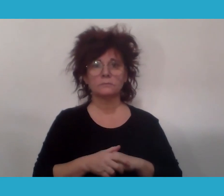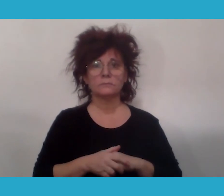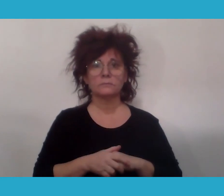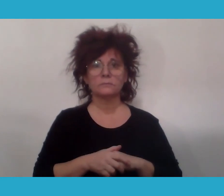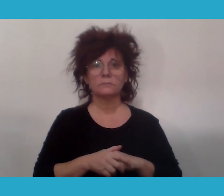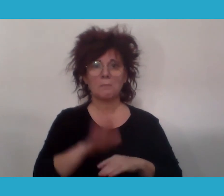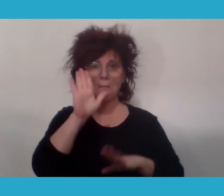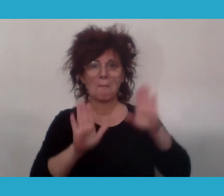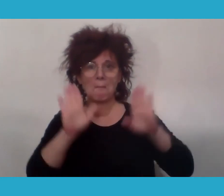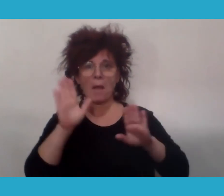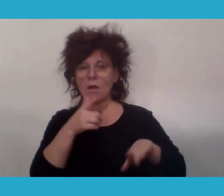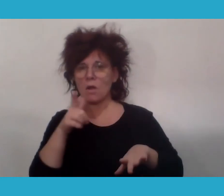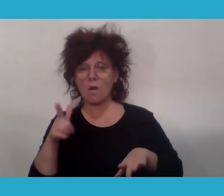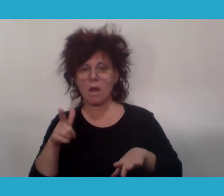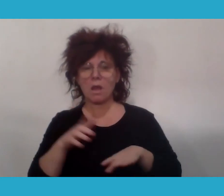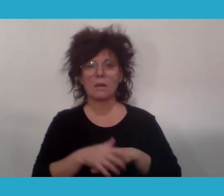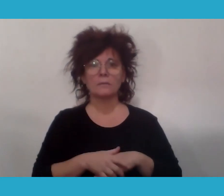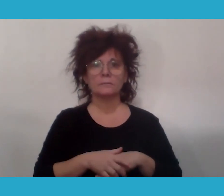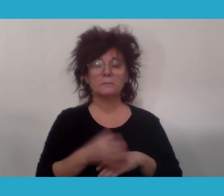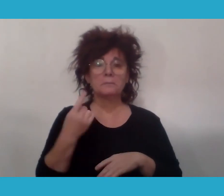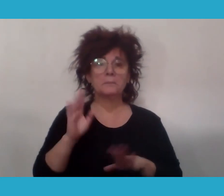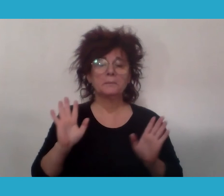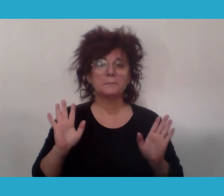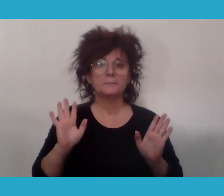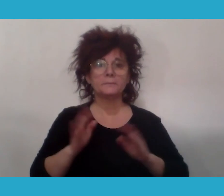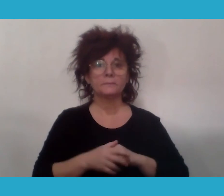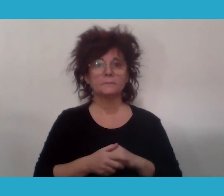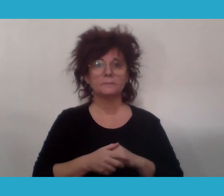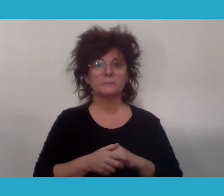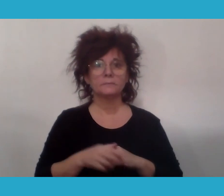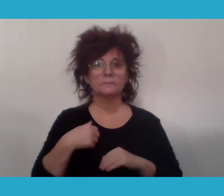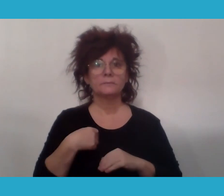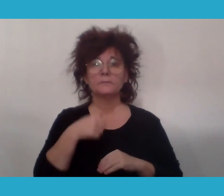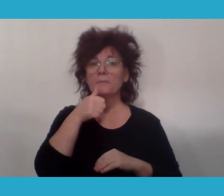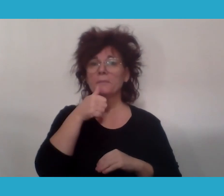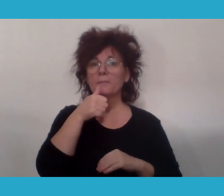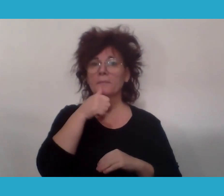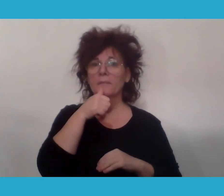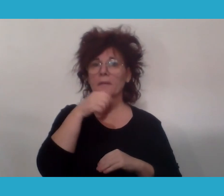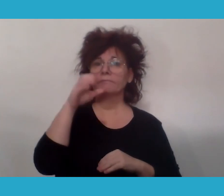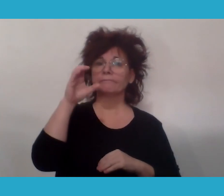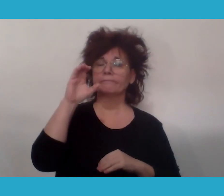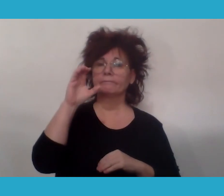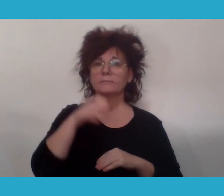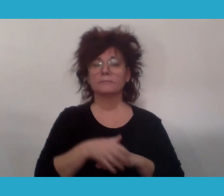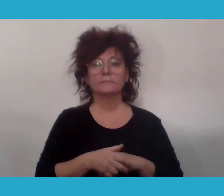No veo ninguna mano levantada, pero bueno, mientras tomo agua damos unos minutos.